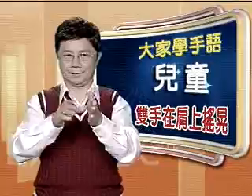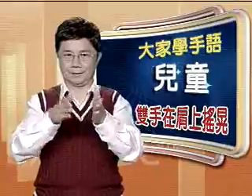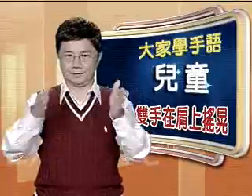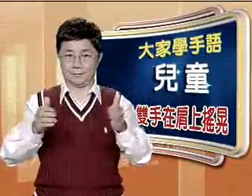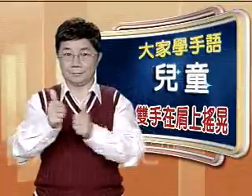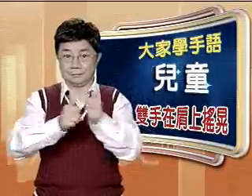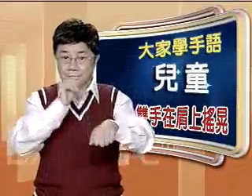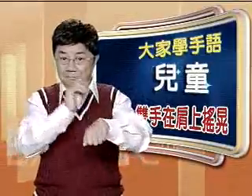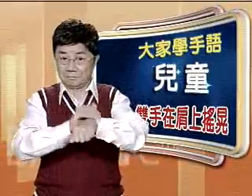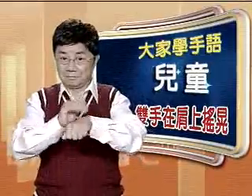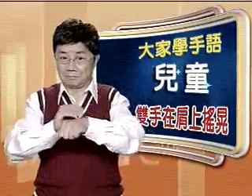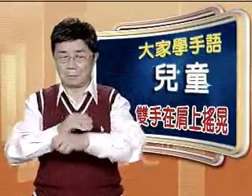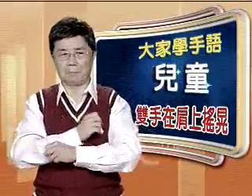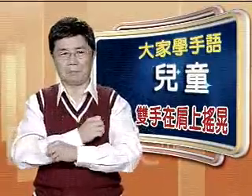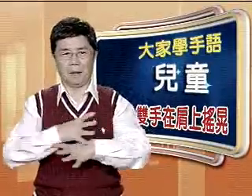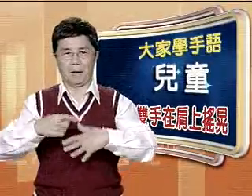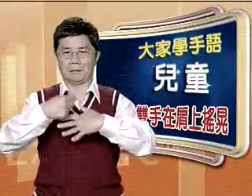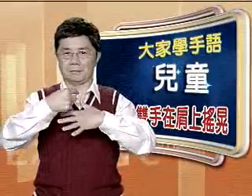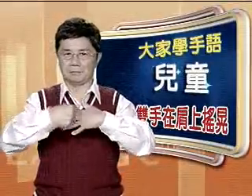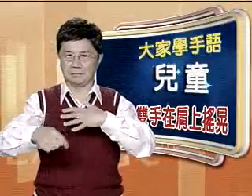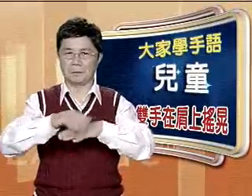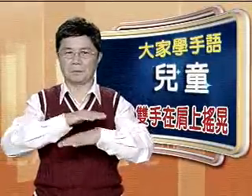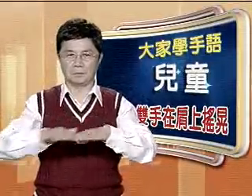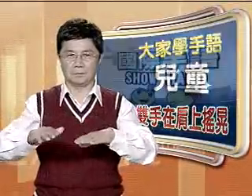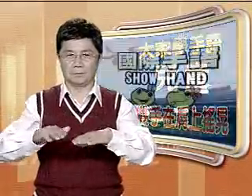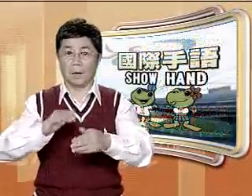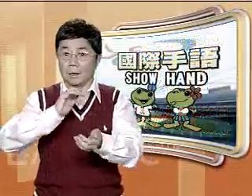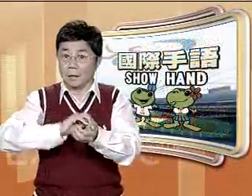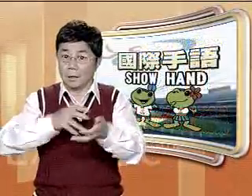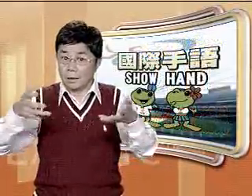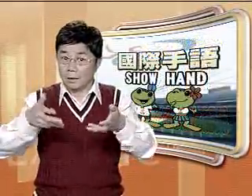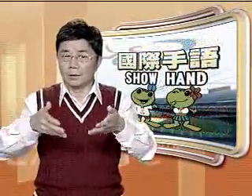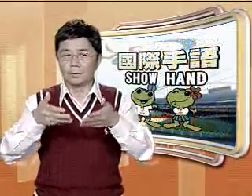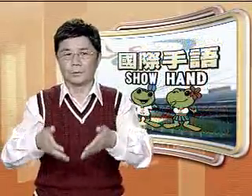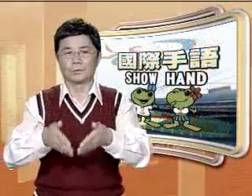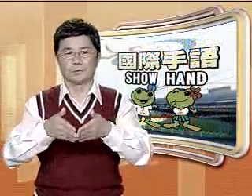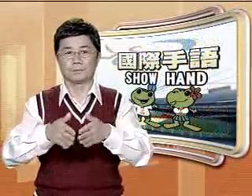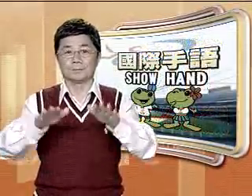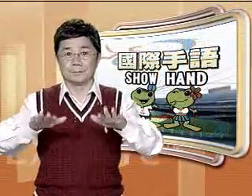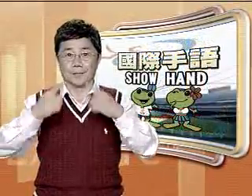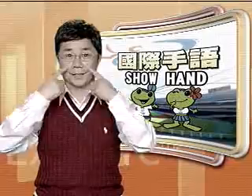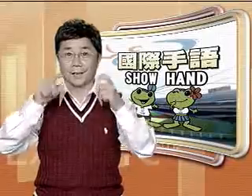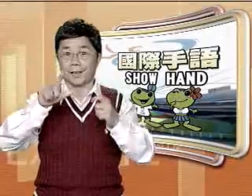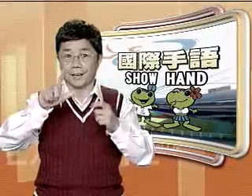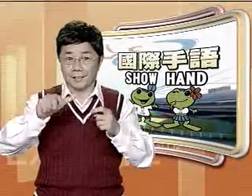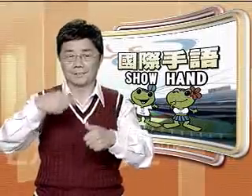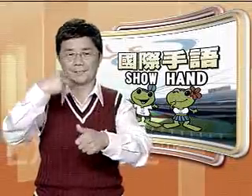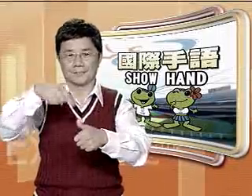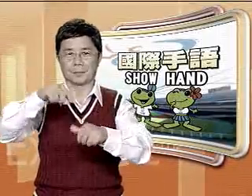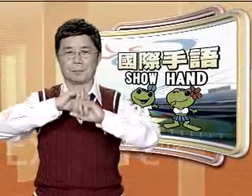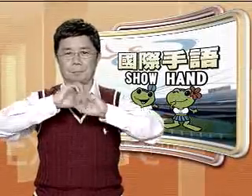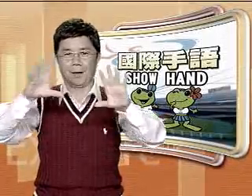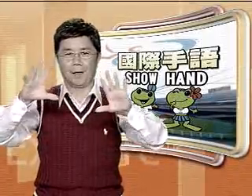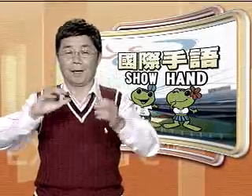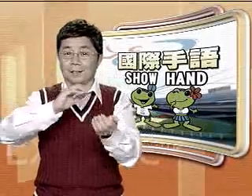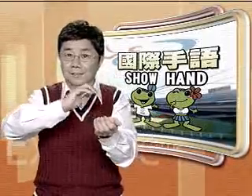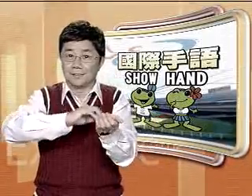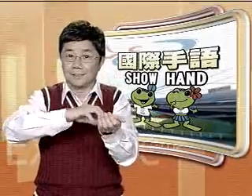间，选手如果不小心受伤了，医疗是很重要的哦。今天武龙老师就要告诉我们，医院的国